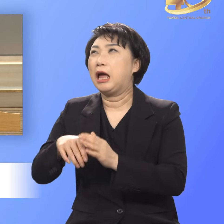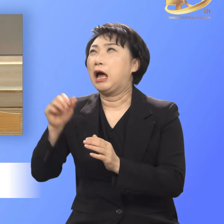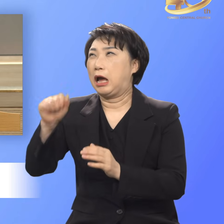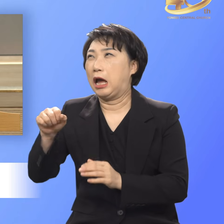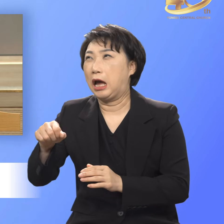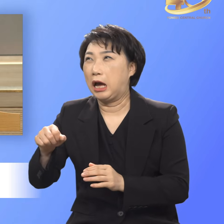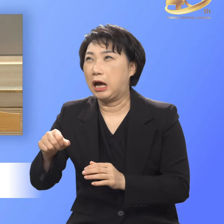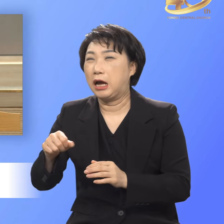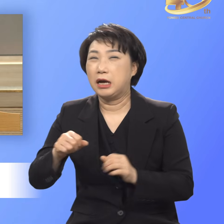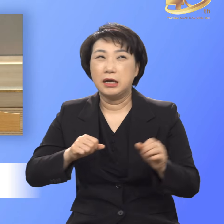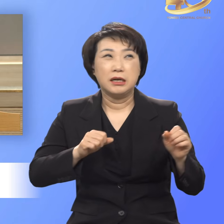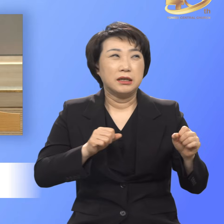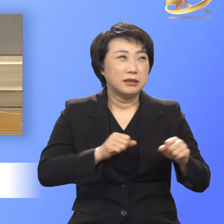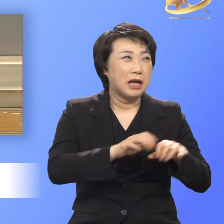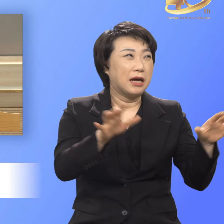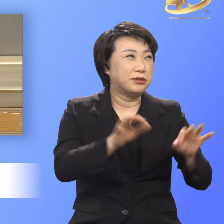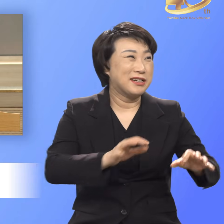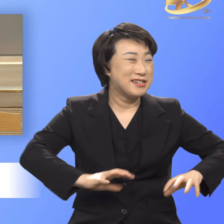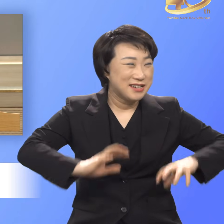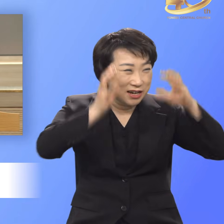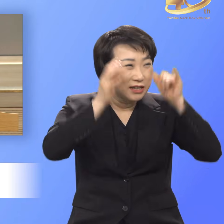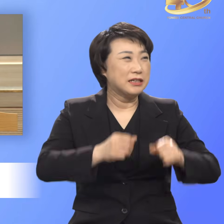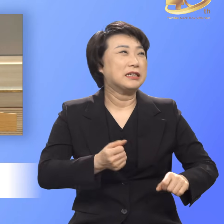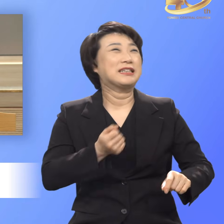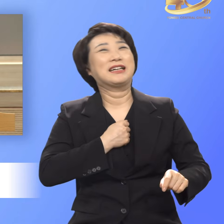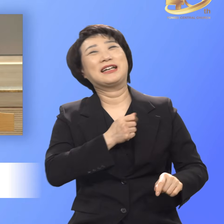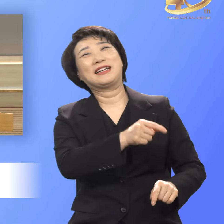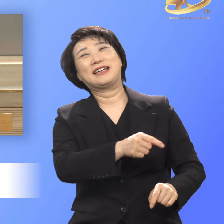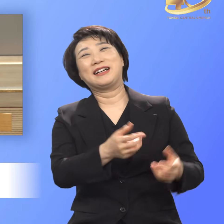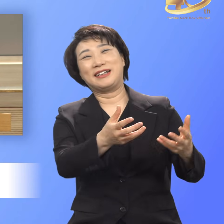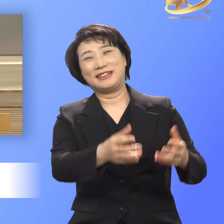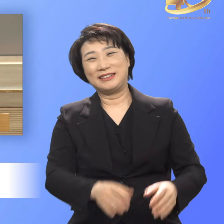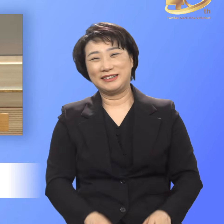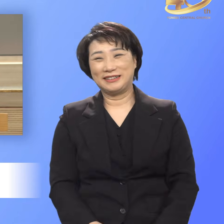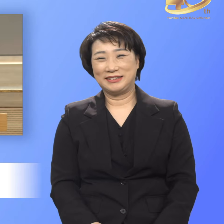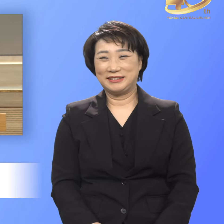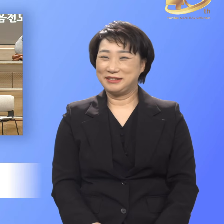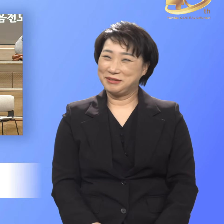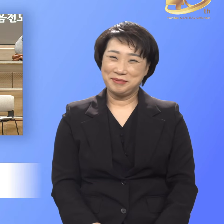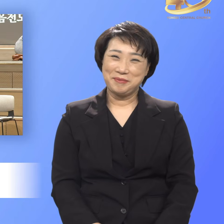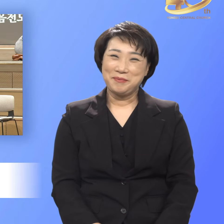또 아이고 답답해.